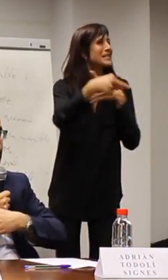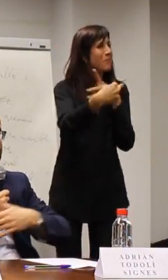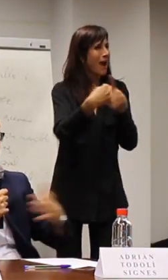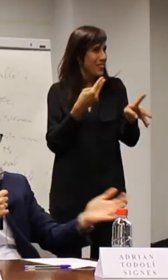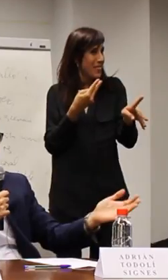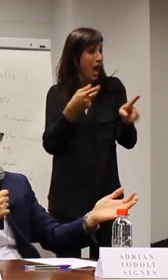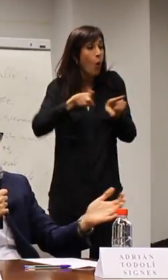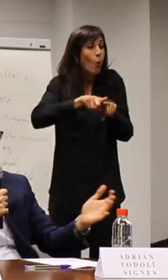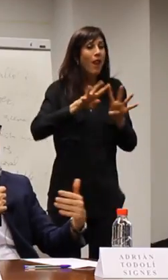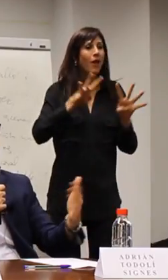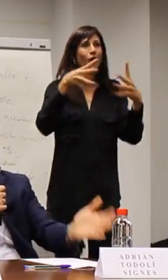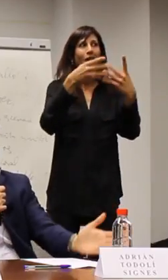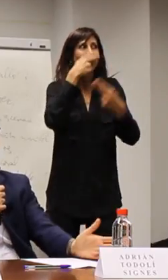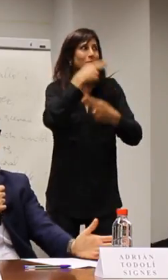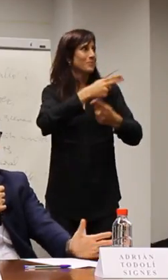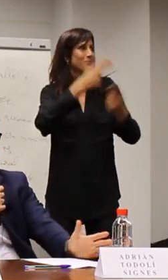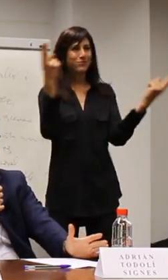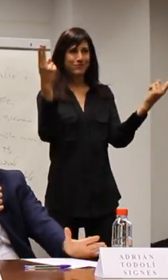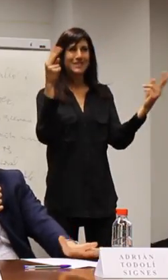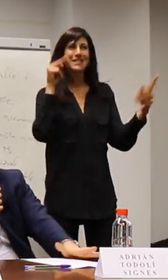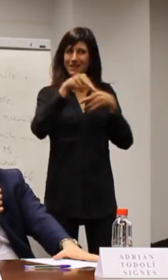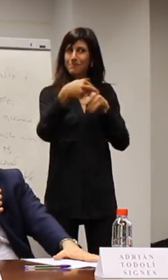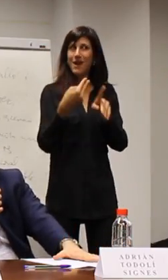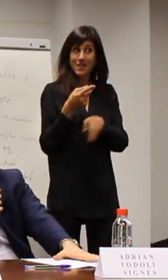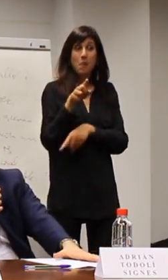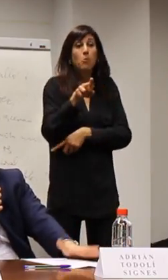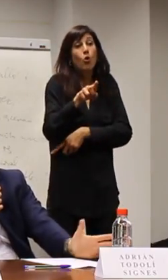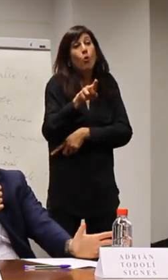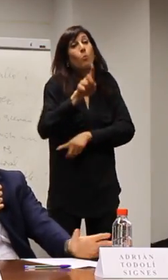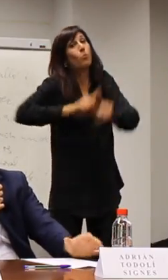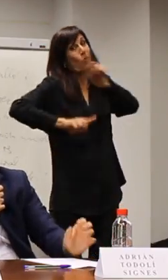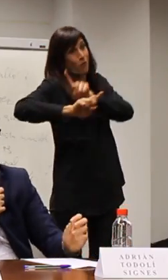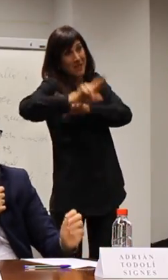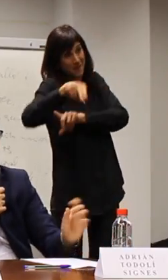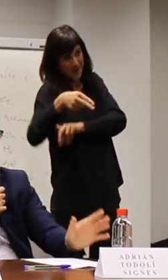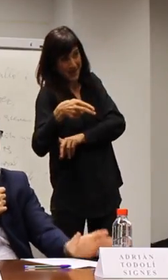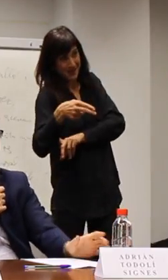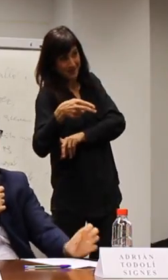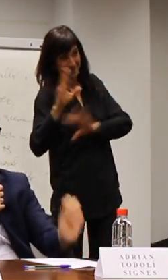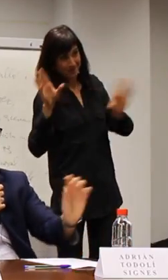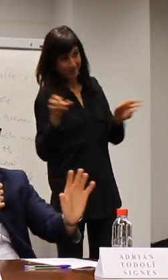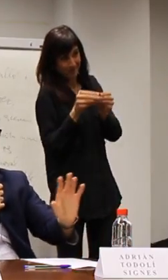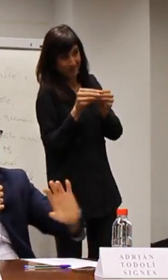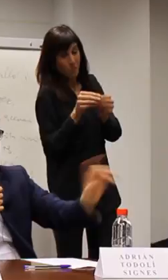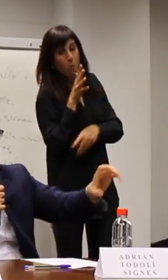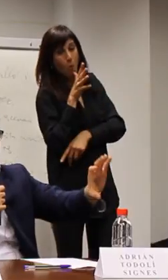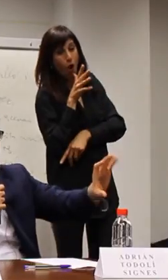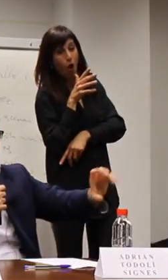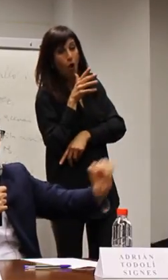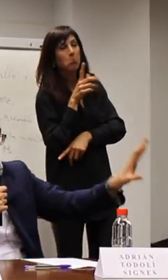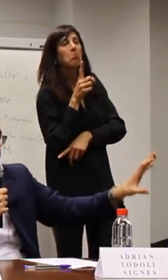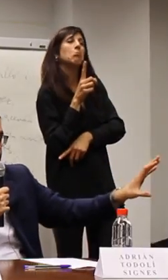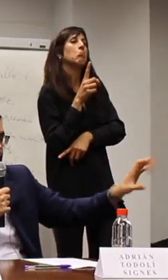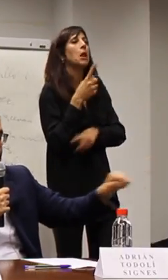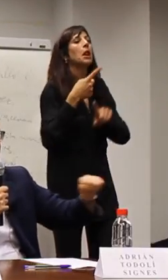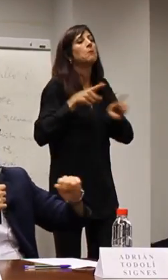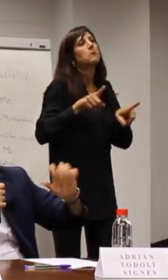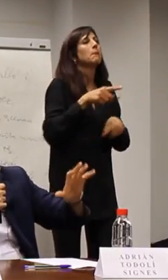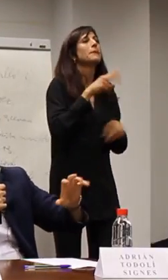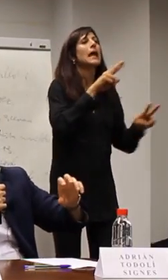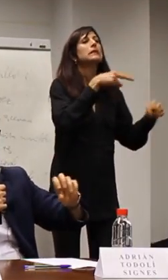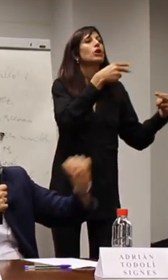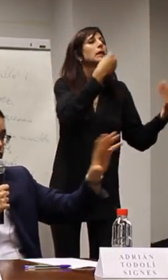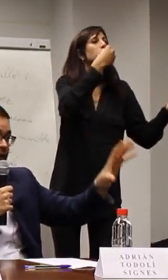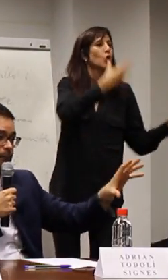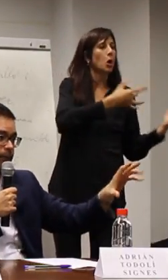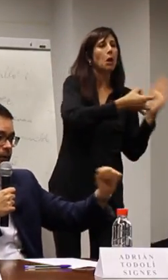lo que hace es aumentar la transparencia. Pero claro, también tiene sus problemas. Sobre todo porque una cosa es valorar que el restaurante sea bueno,